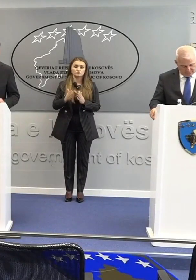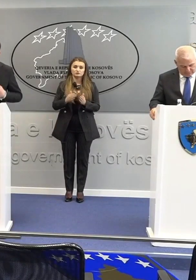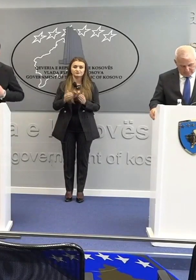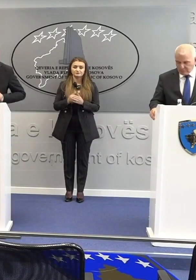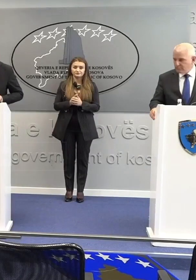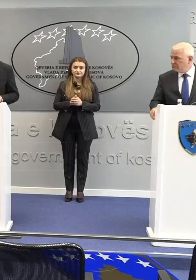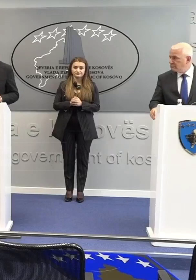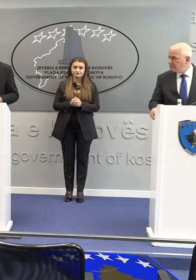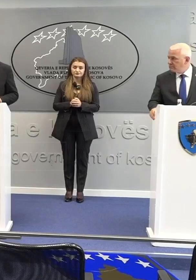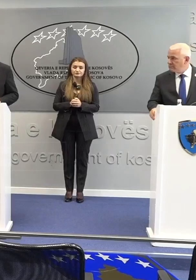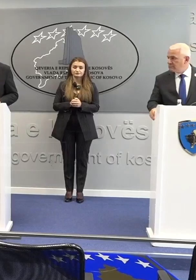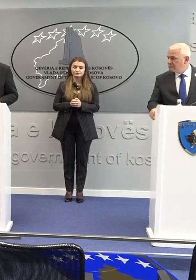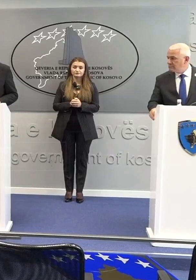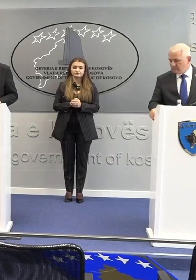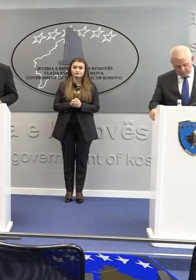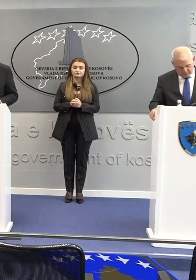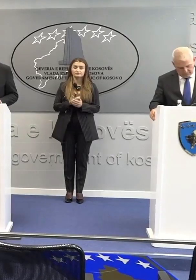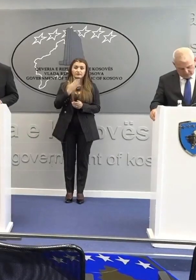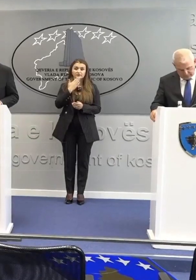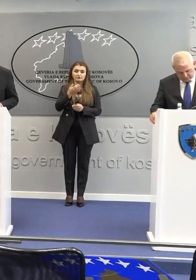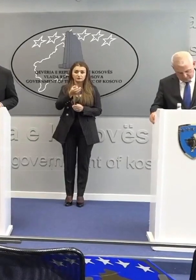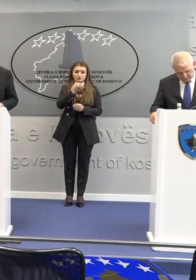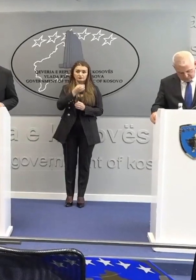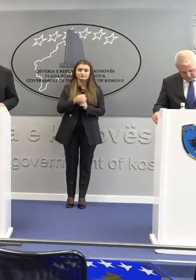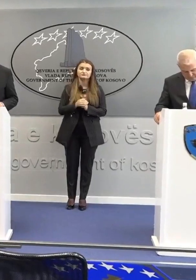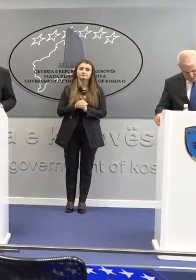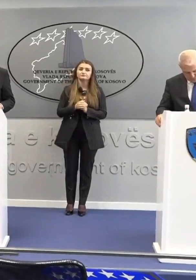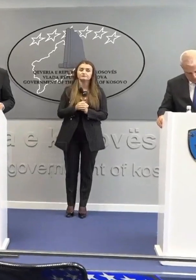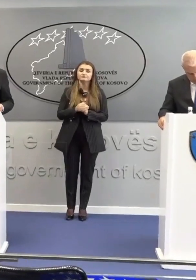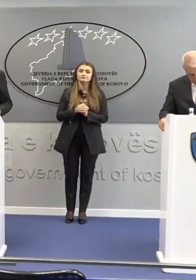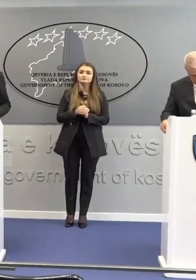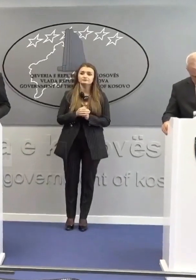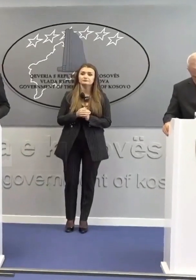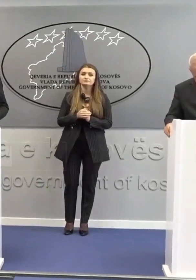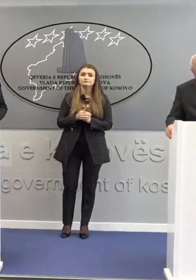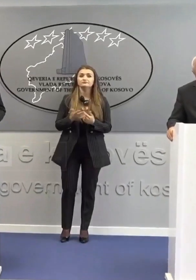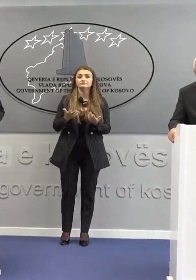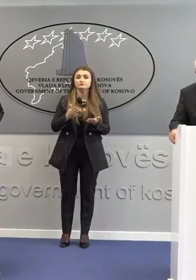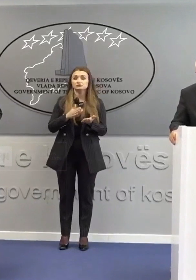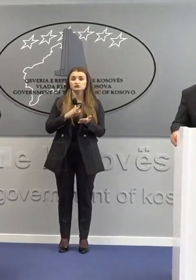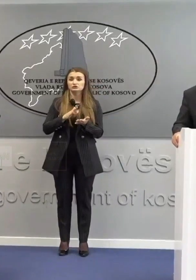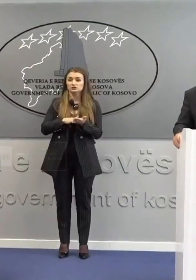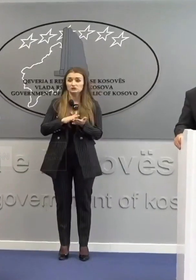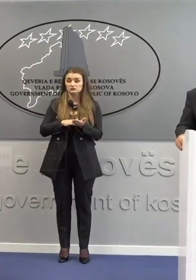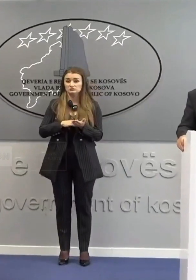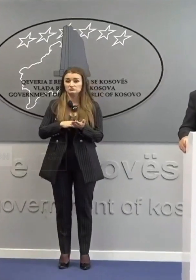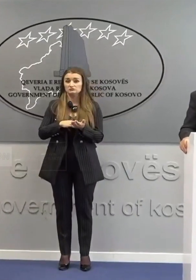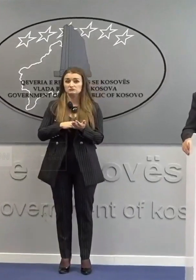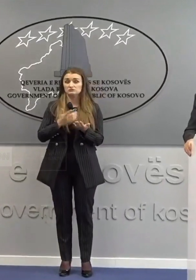Faleminderit. Ju faleminderit për pyetjet. Së pari, po të kishte sankcione ndaj